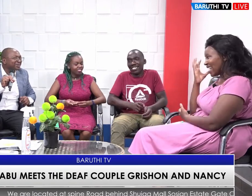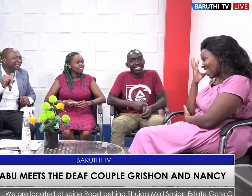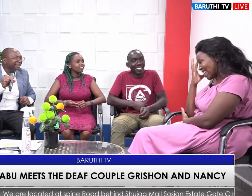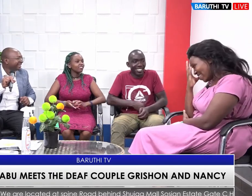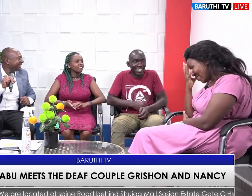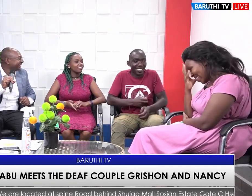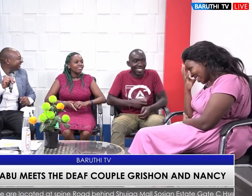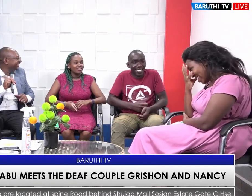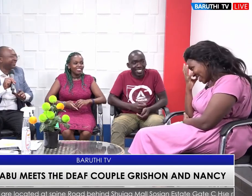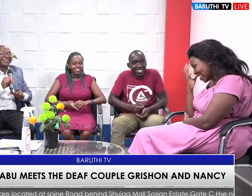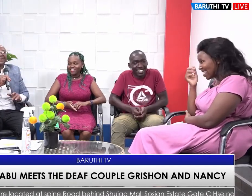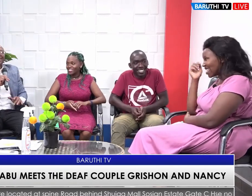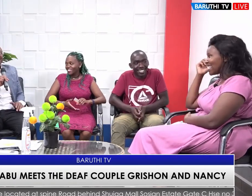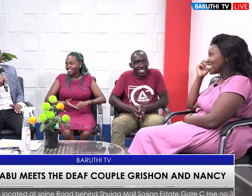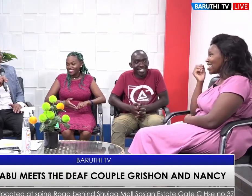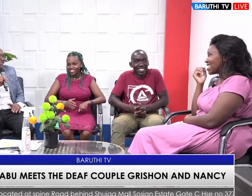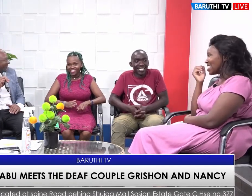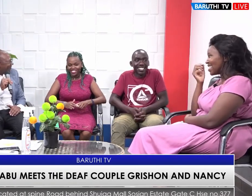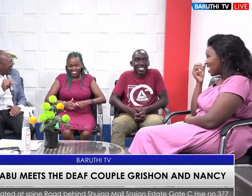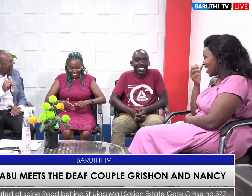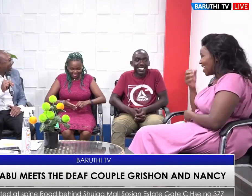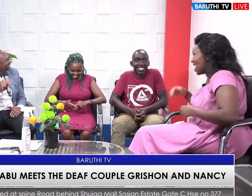You are one. Yes. Yeah.